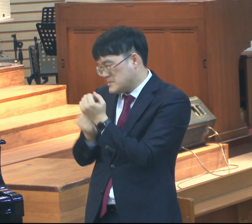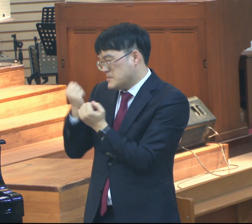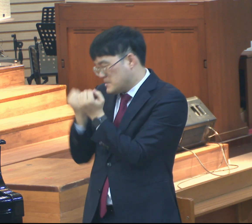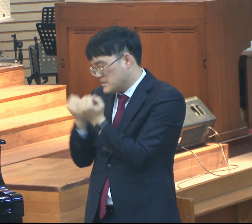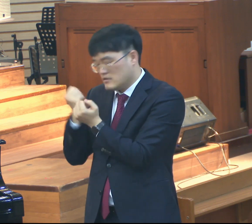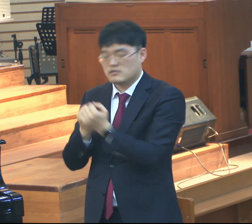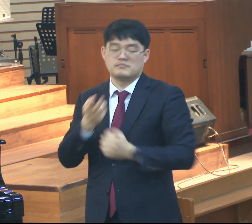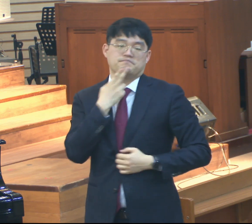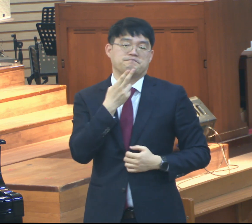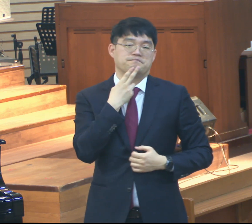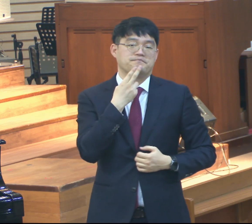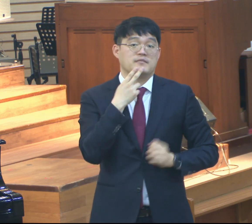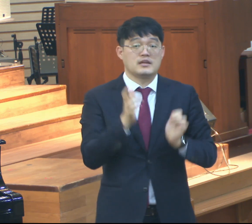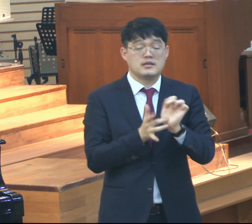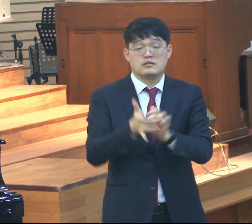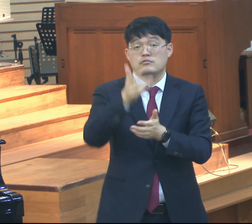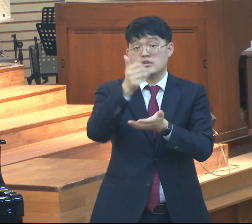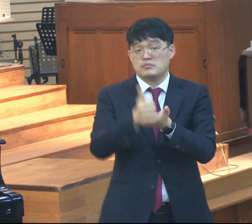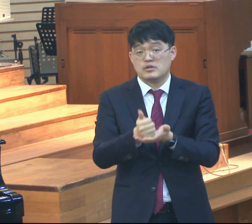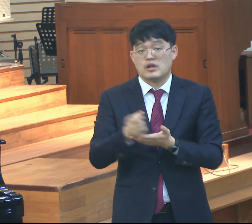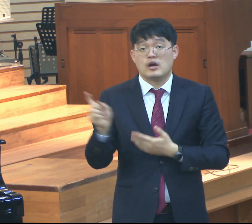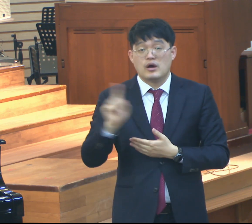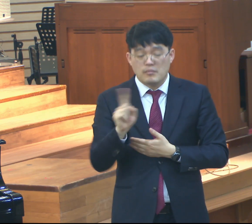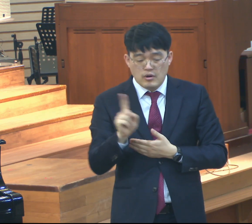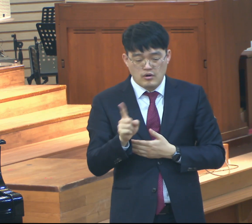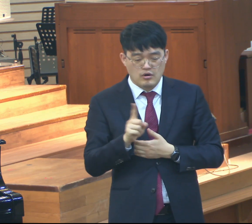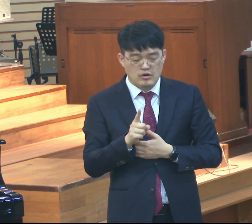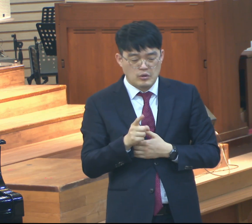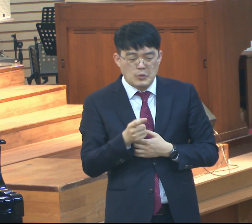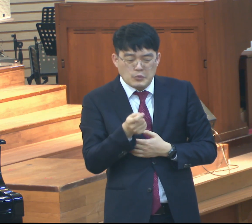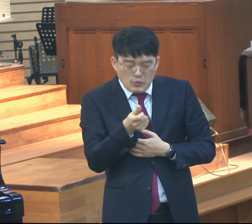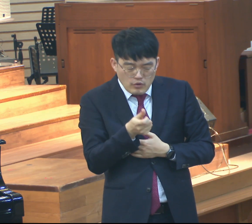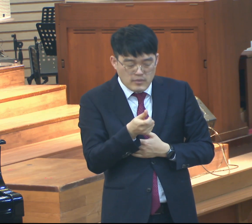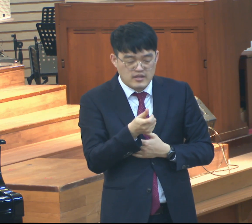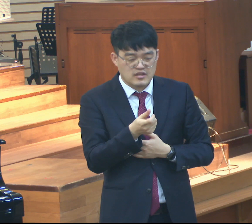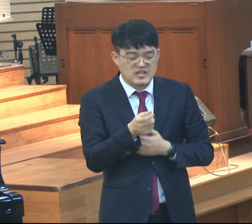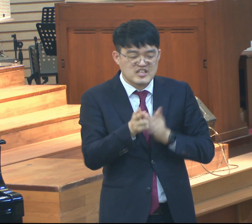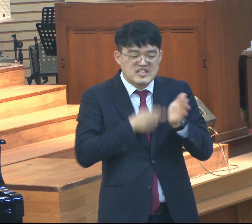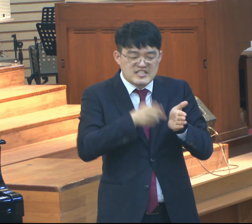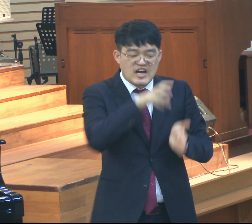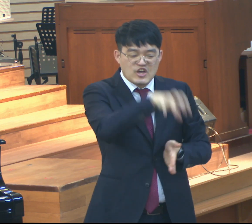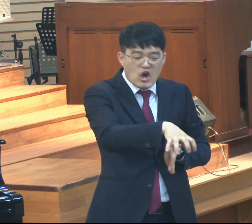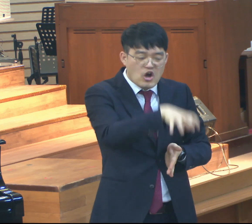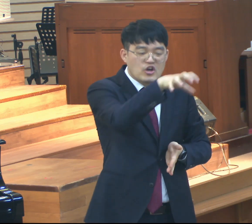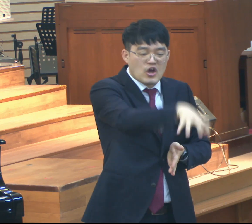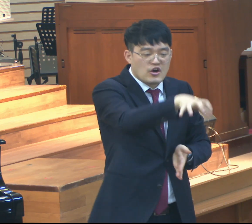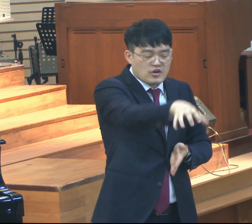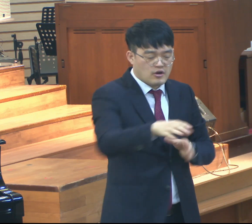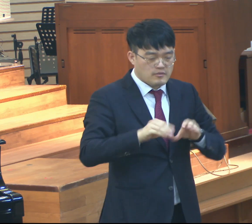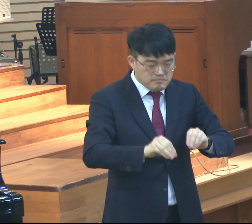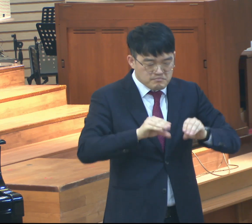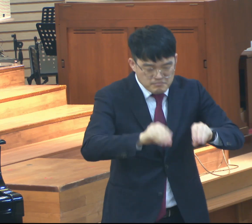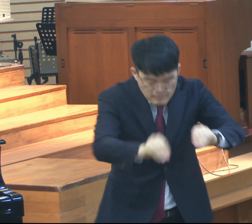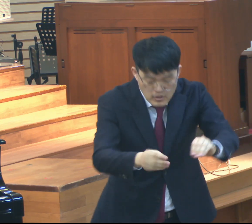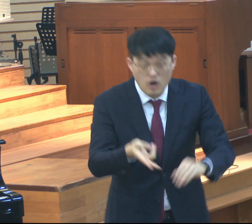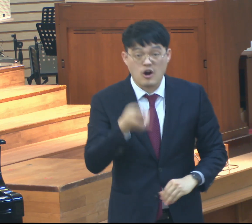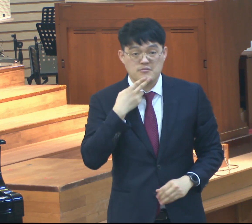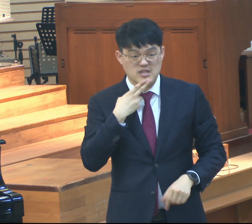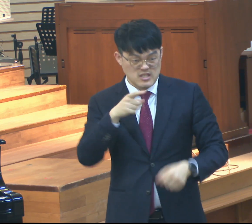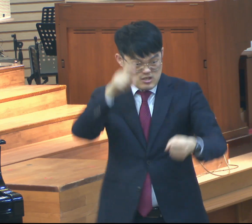주님은 작은 영마다 정차하지 않고 목적지를 향해 힘을 다해 달려가는 기차와 같이 주님은